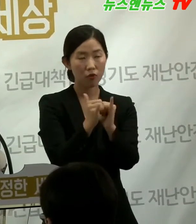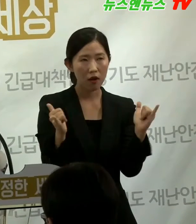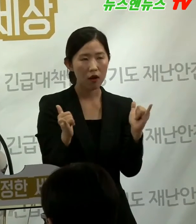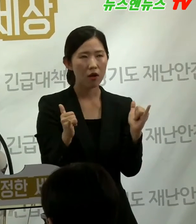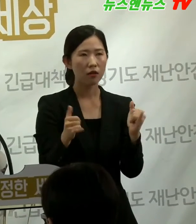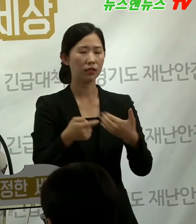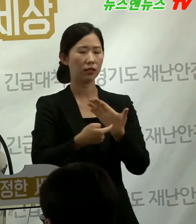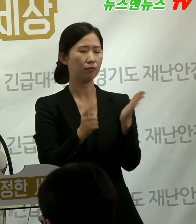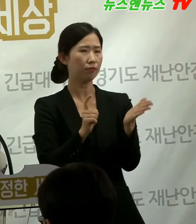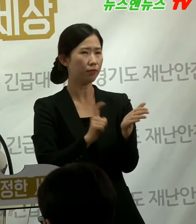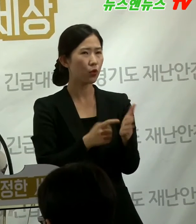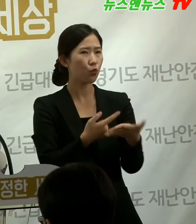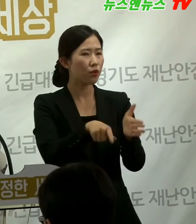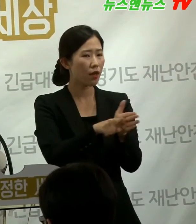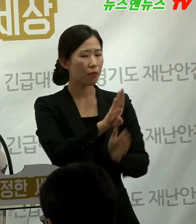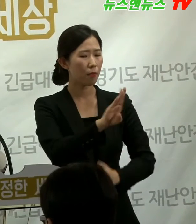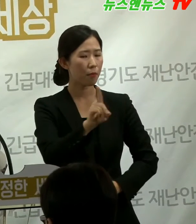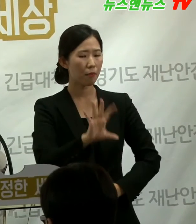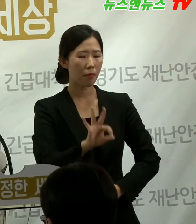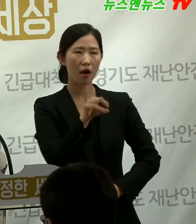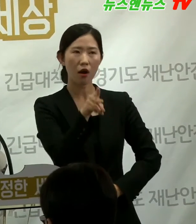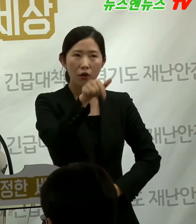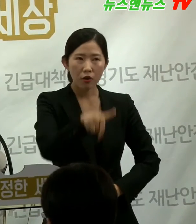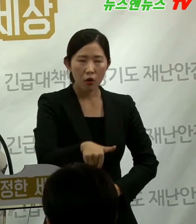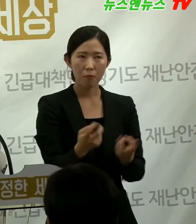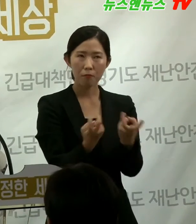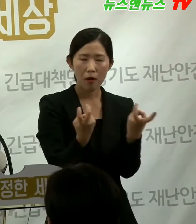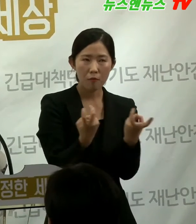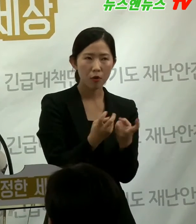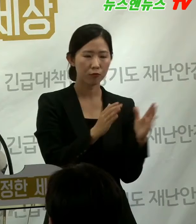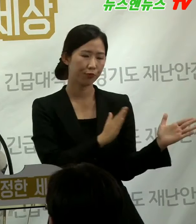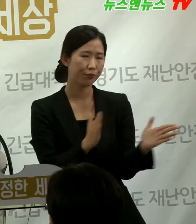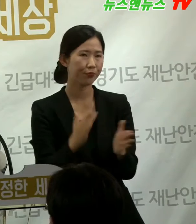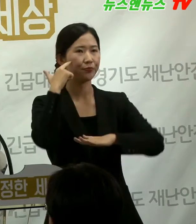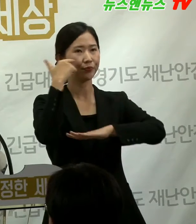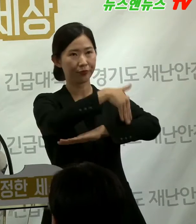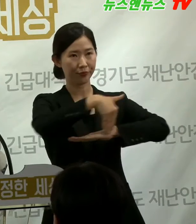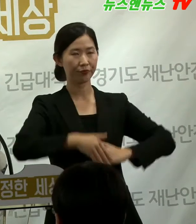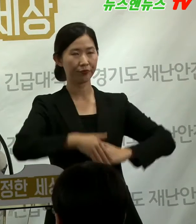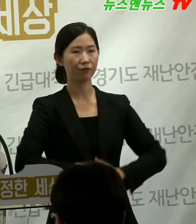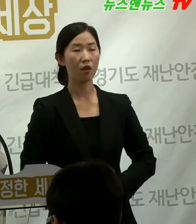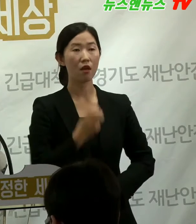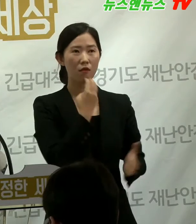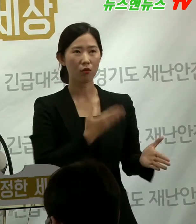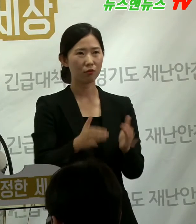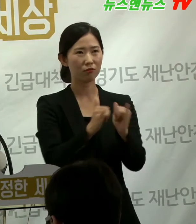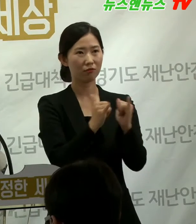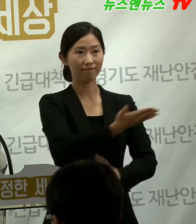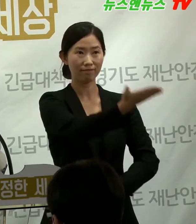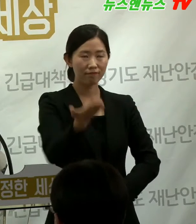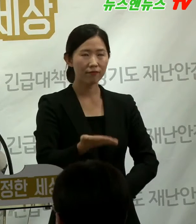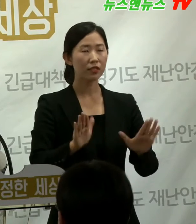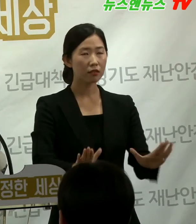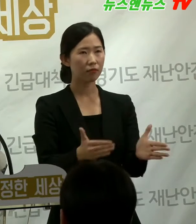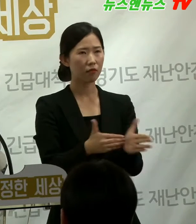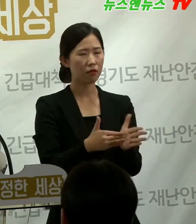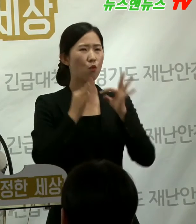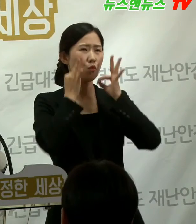마련하고 시행하겠습니다. 경기도민 여러분, 그동안 나름 방역에 최선을